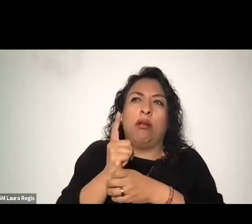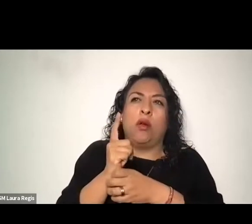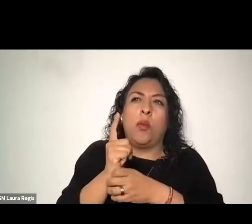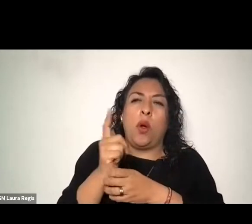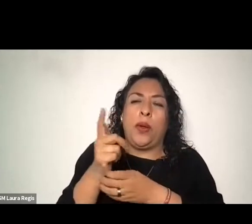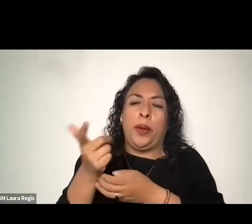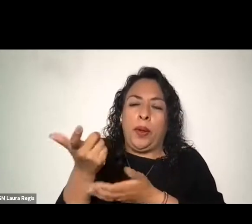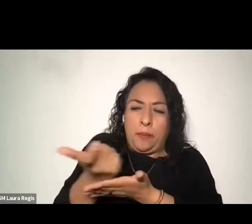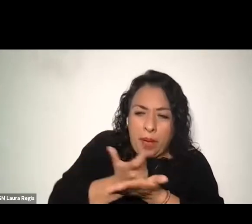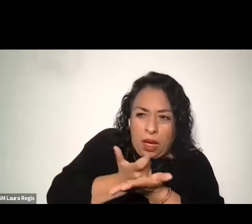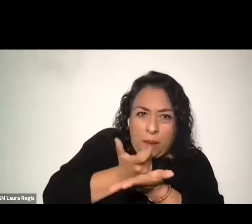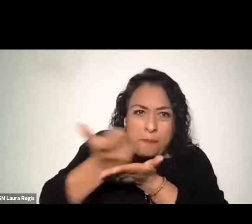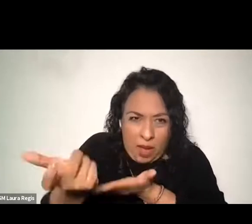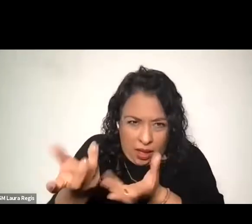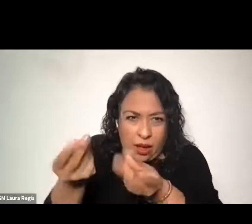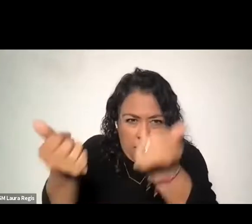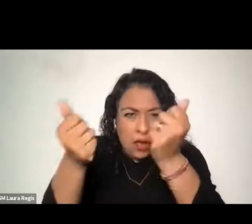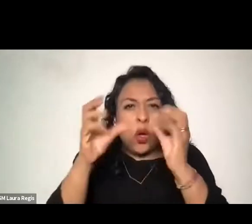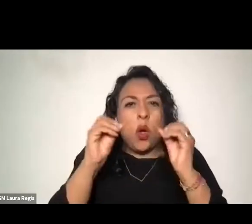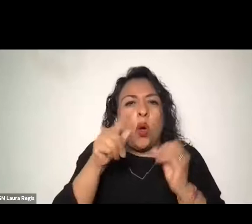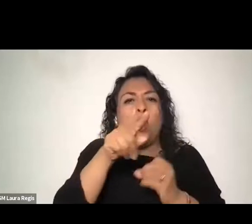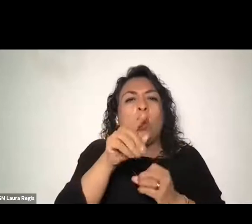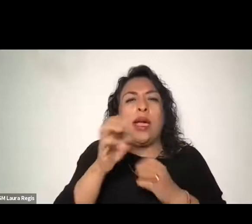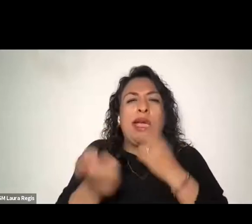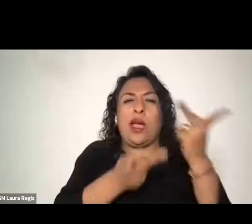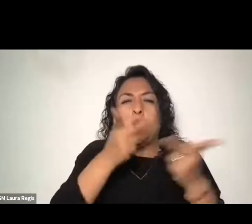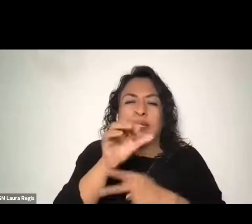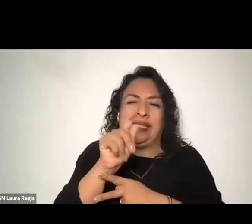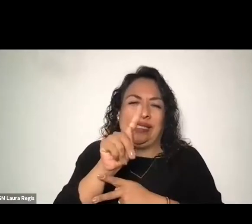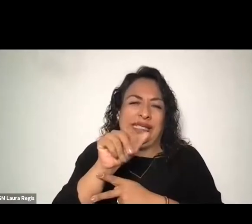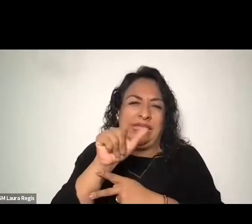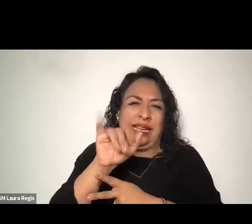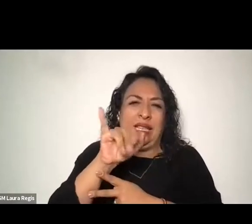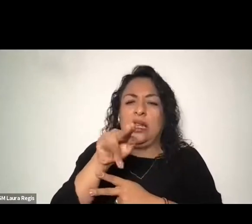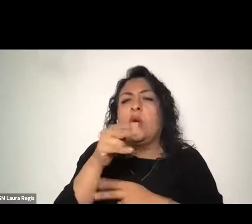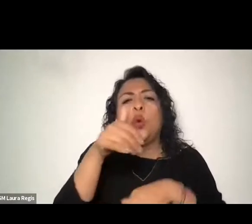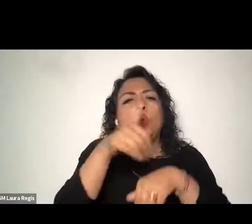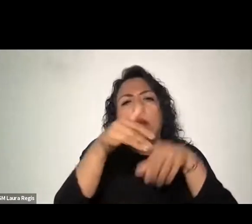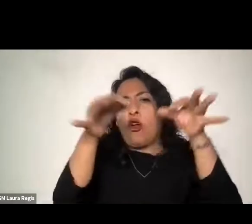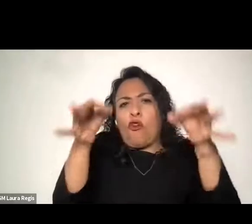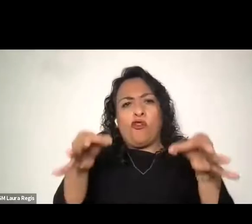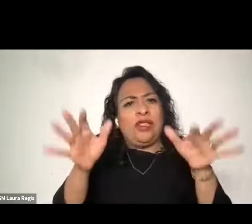la cuenta satélite de instituciones no lucrativas del INEGI, son puros números oficiales, dicen que el impacto